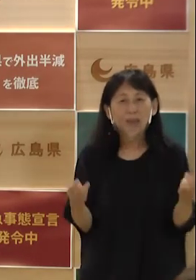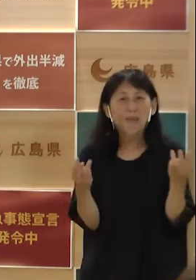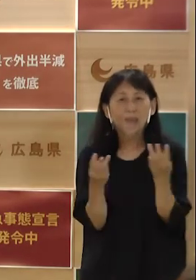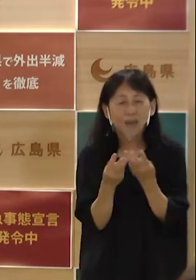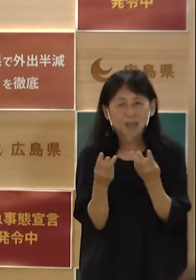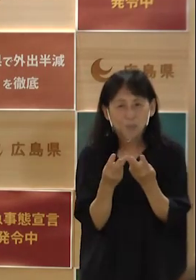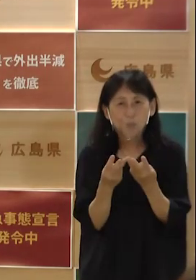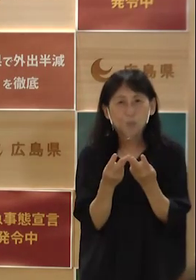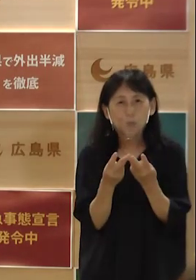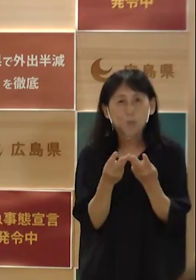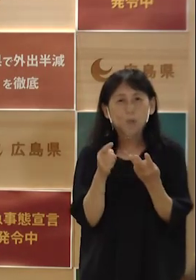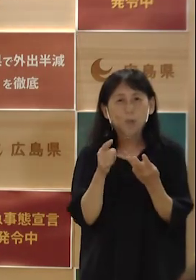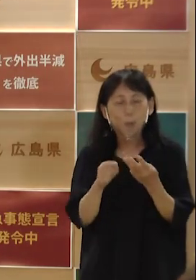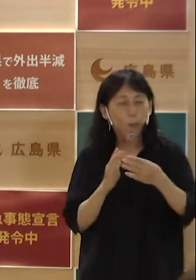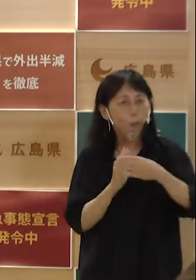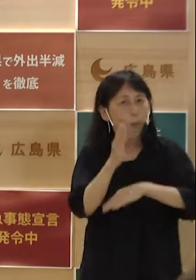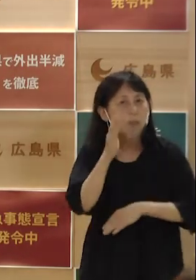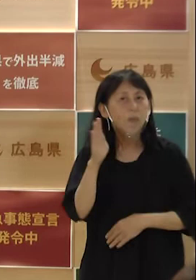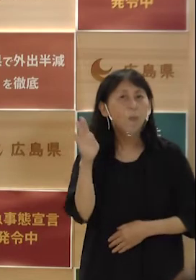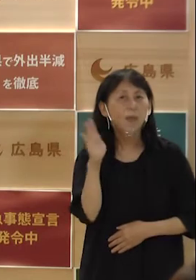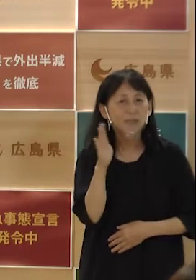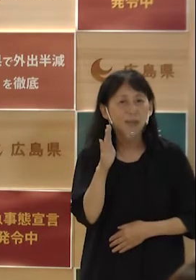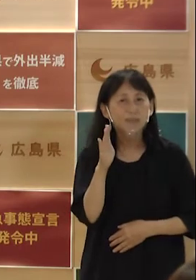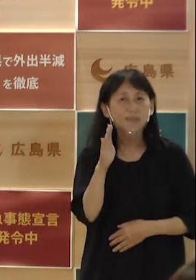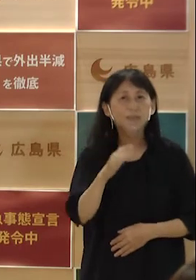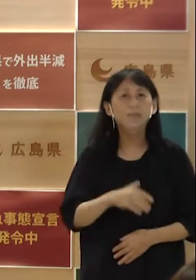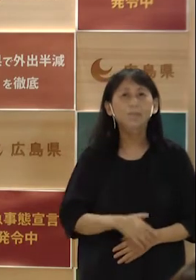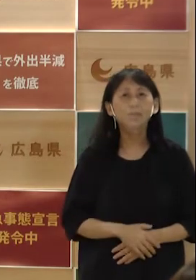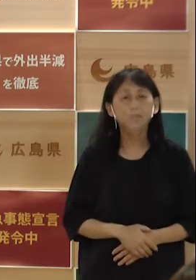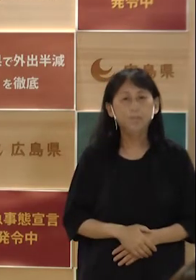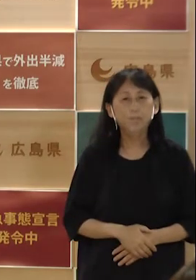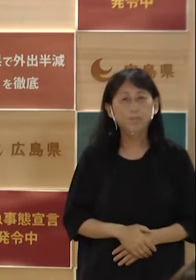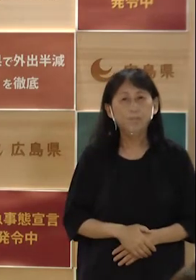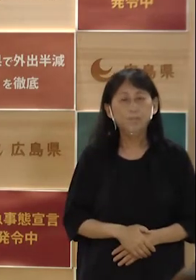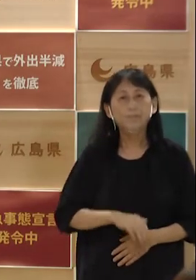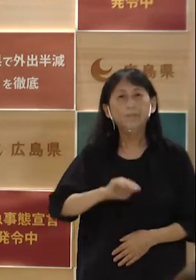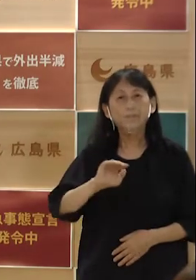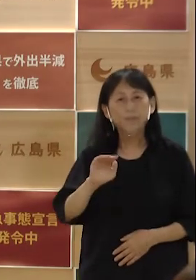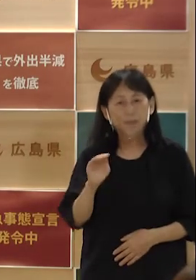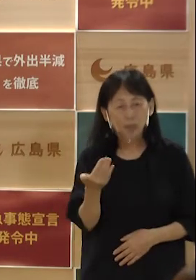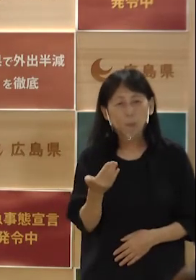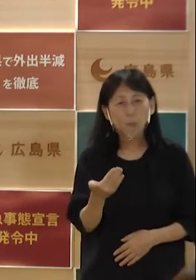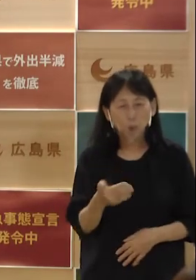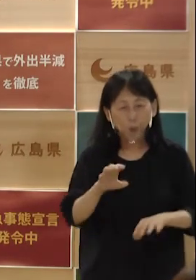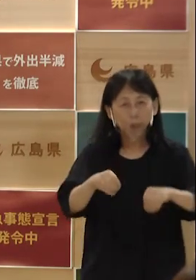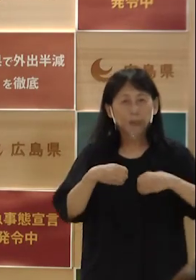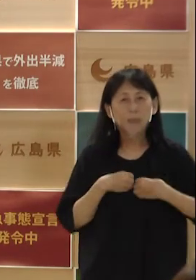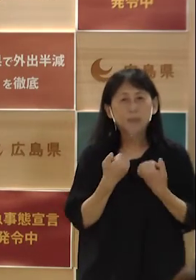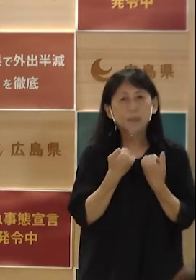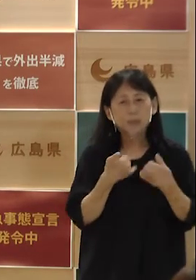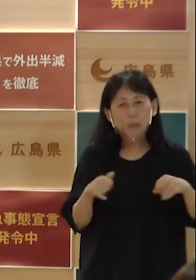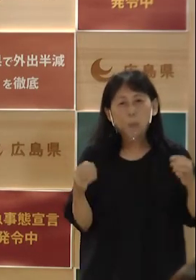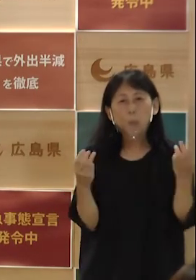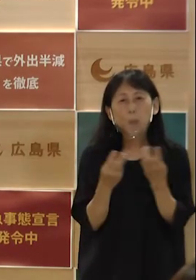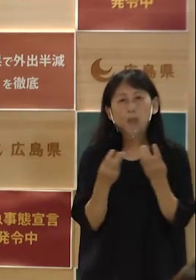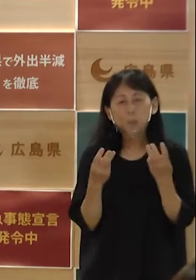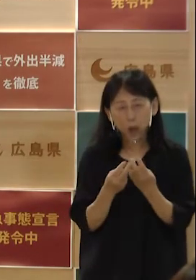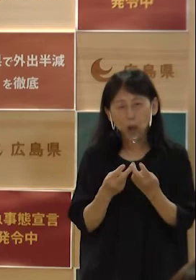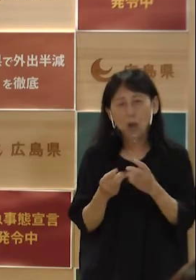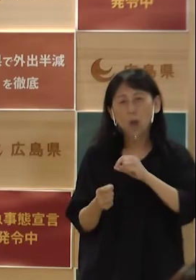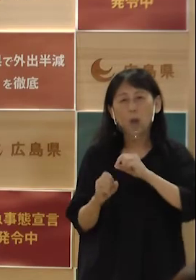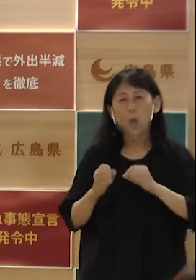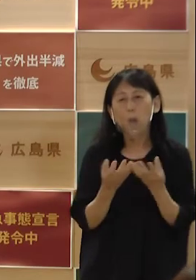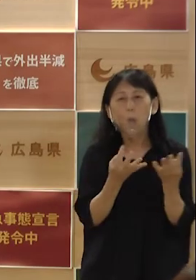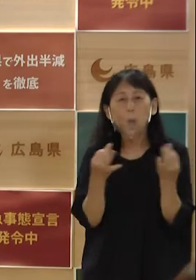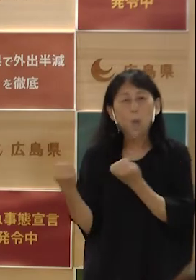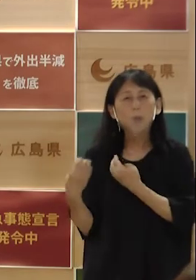確保室数を超える状況にはなっていないということです。しかしながら感染者は依然多数発生してますし、